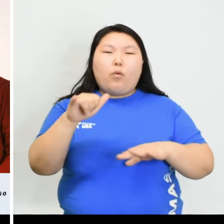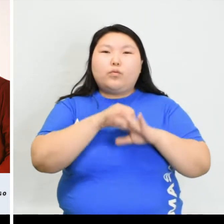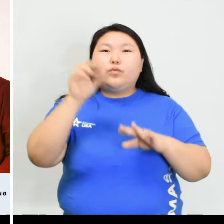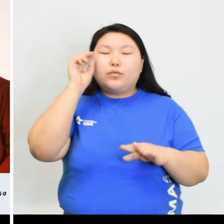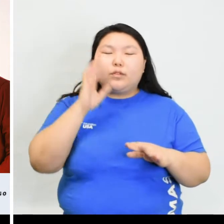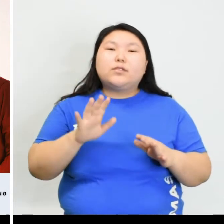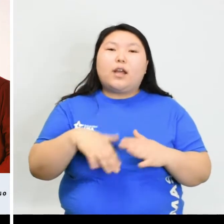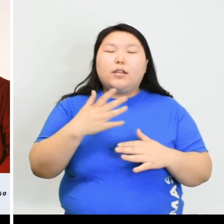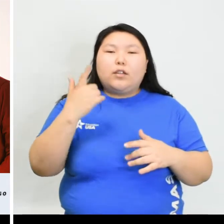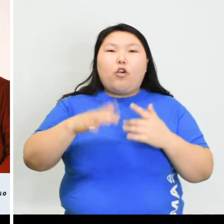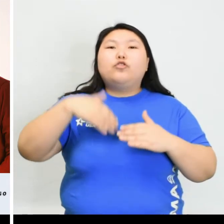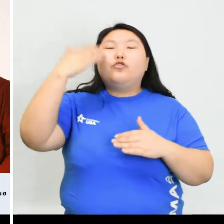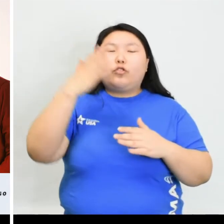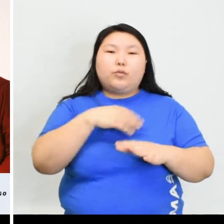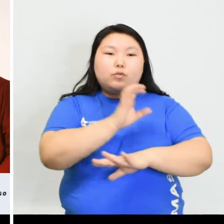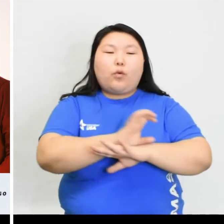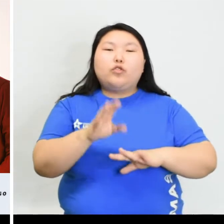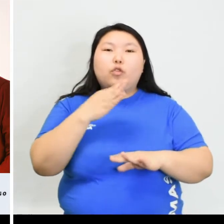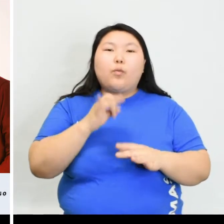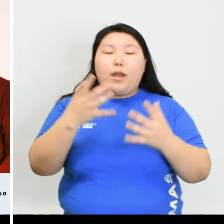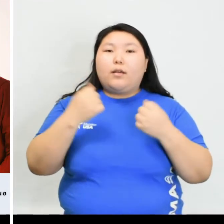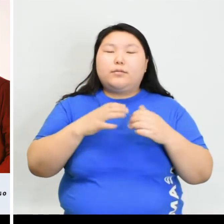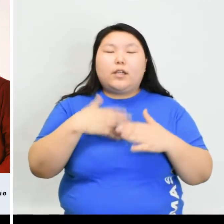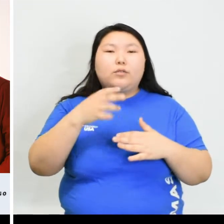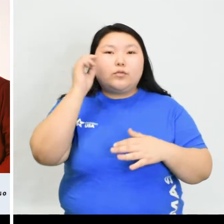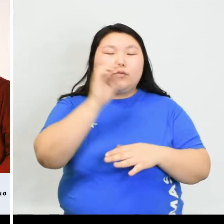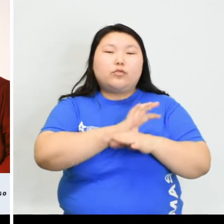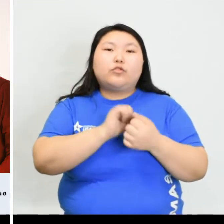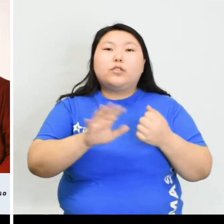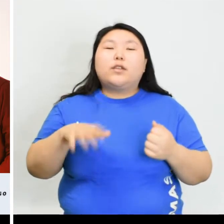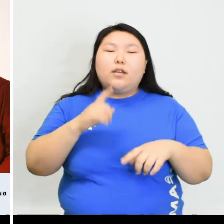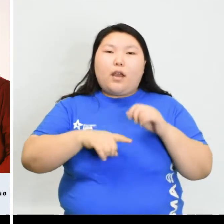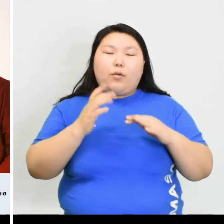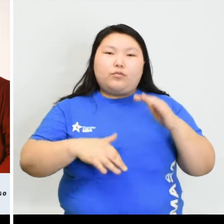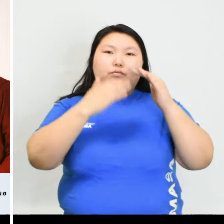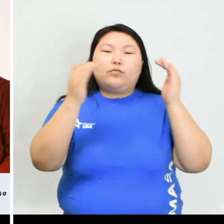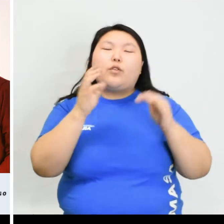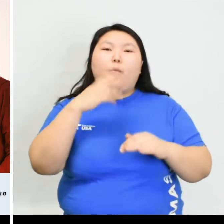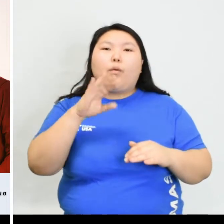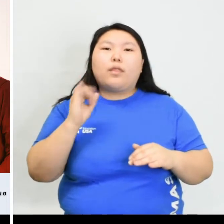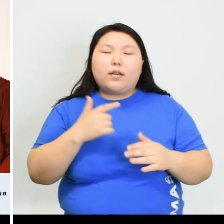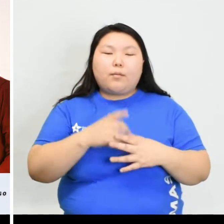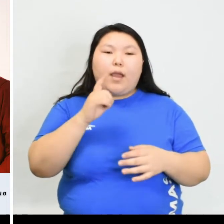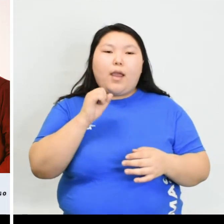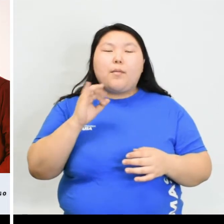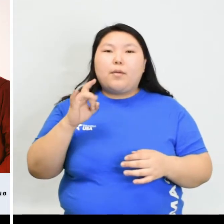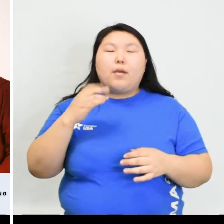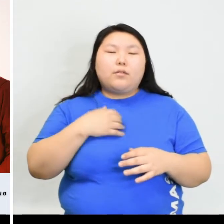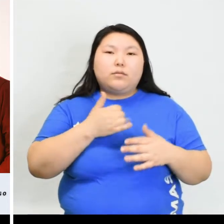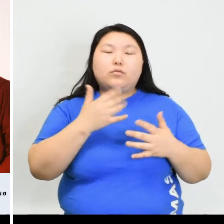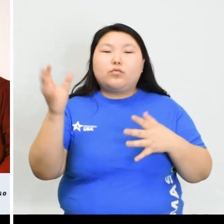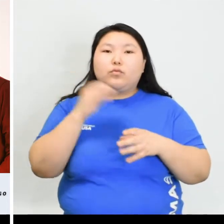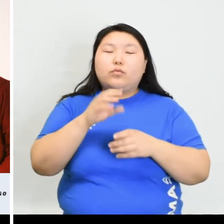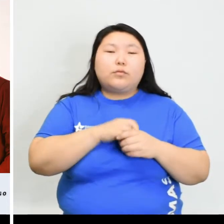нь те өндөр сургуулийн төлбөр аваад дараа нь төгснөхийн дараа ямар төвшний мундаг нөө нэг хандив мандив цуглуулах